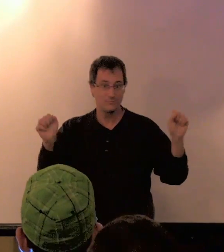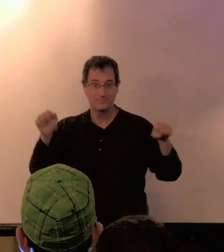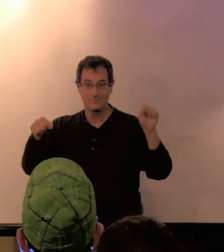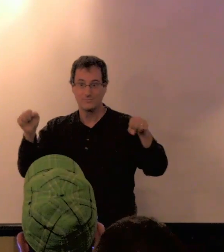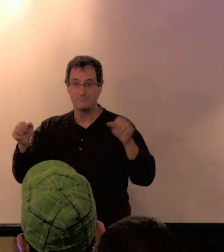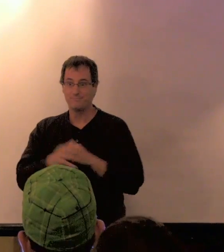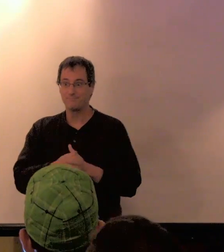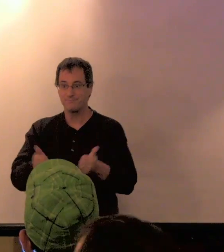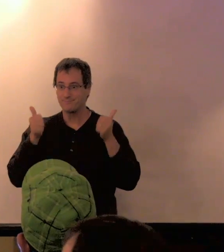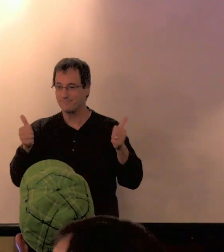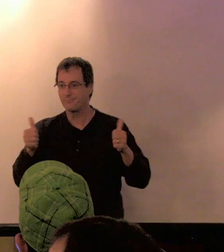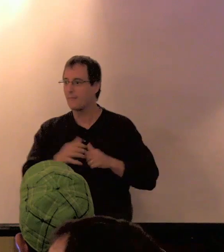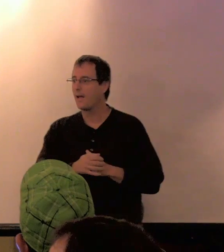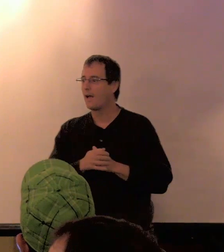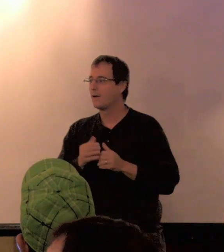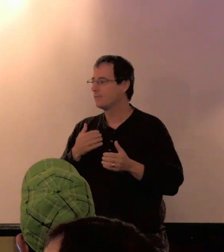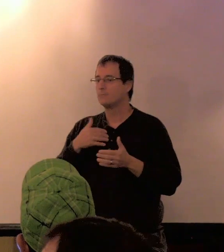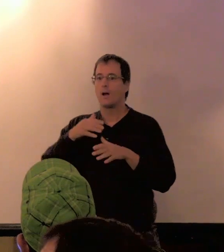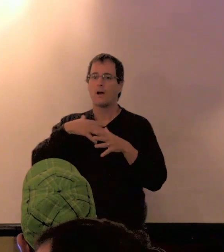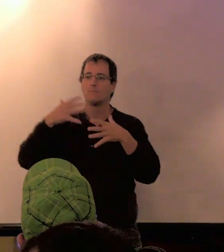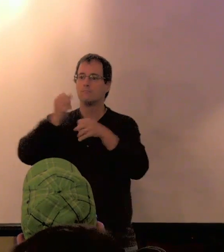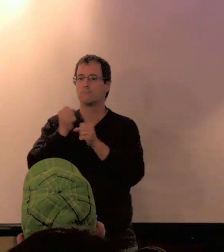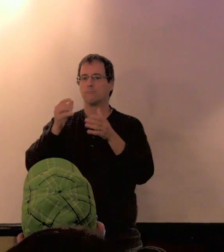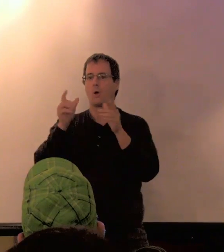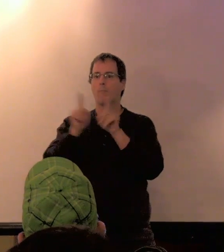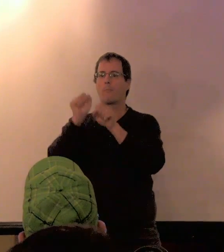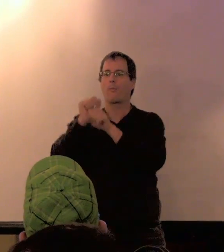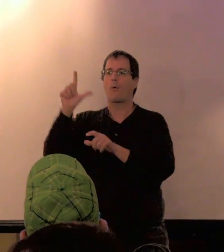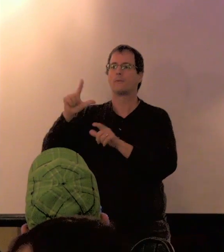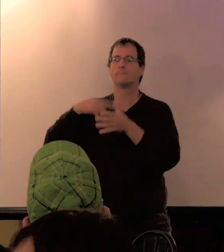semaine, ce joint de congé, alors c'est bien. Je pense que vous en avez profité, j'espère.